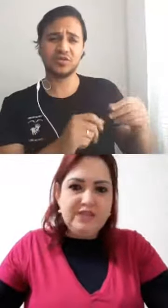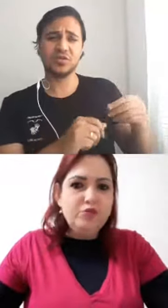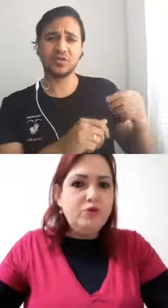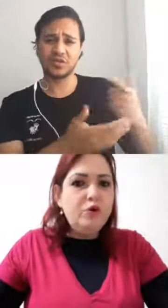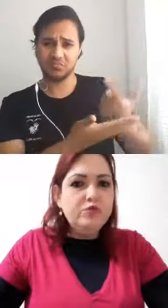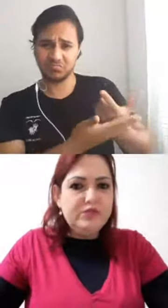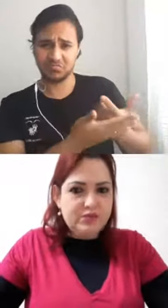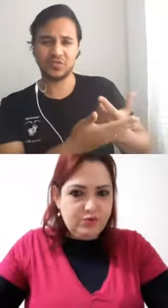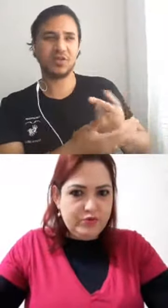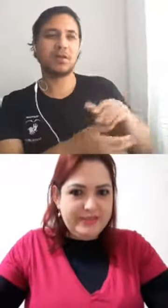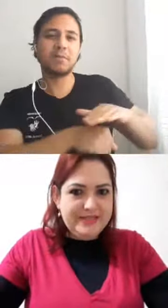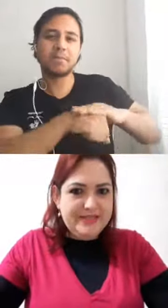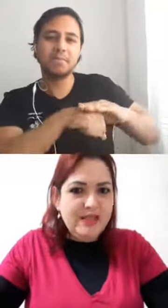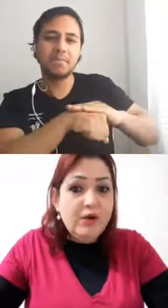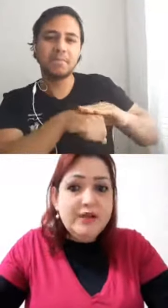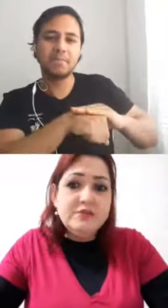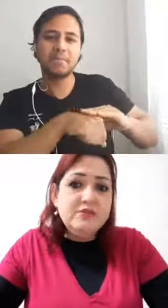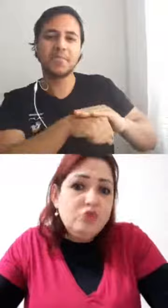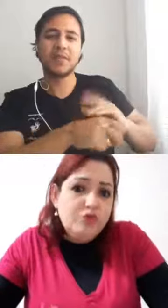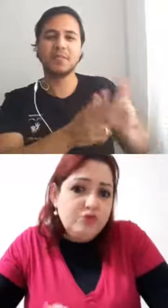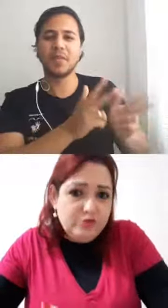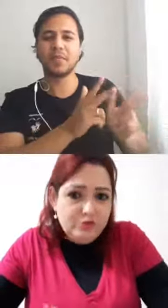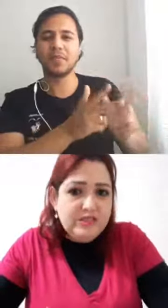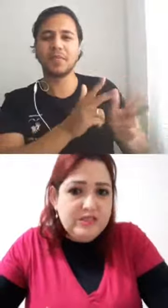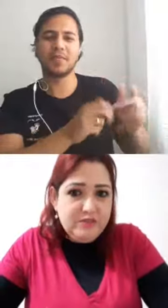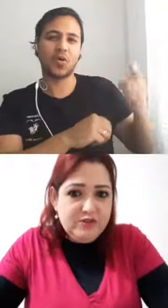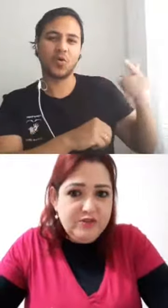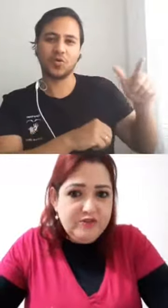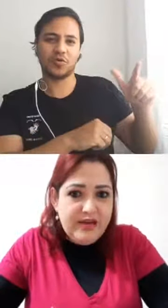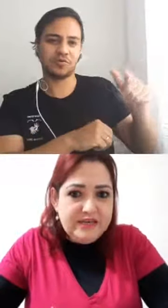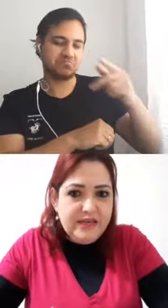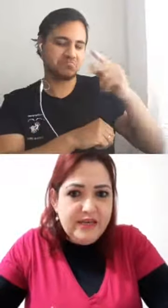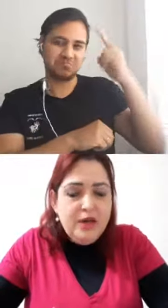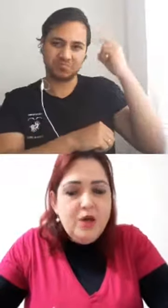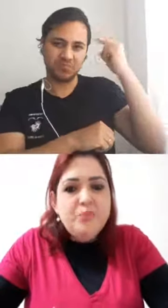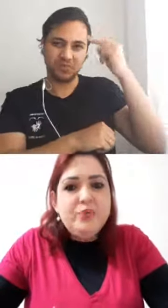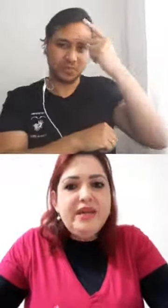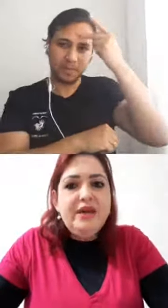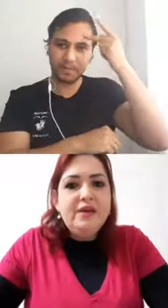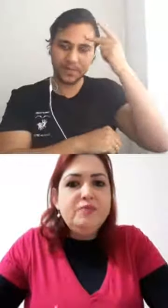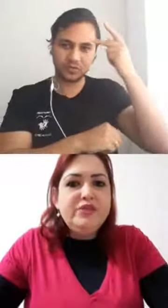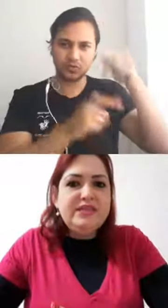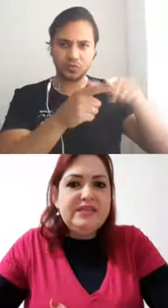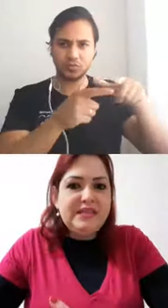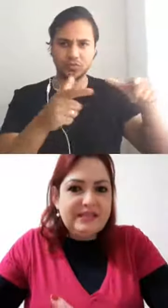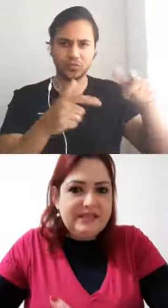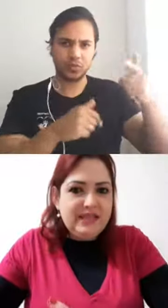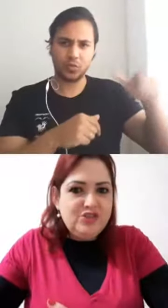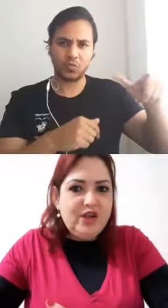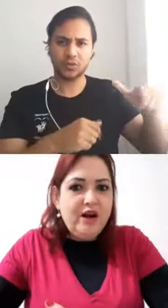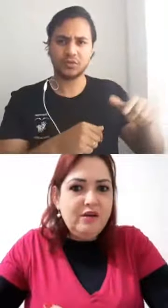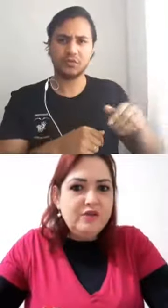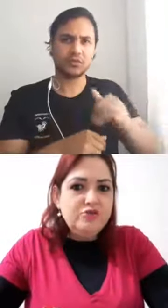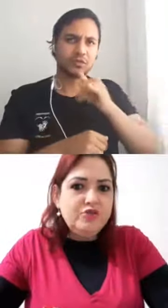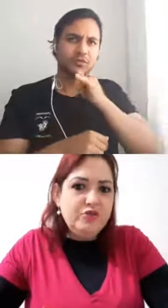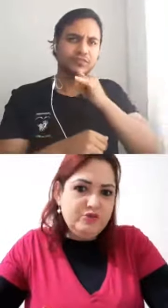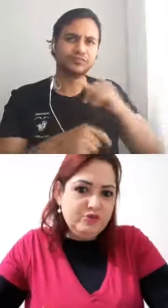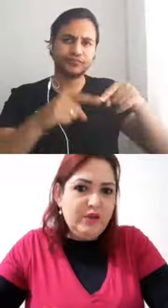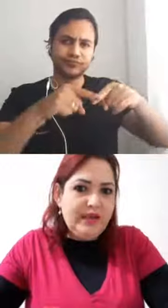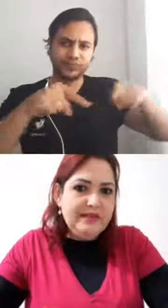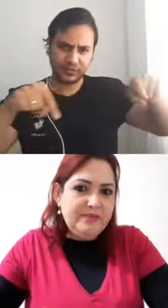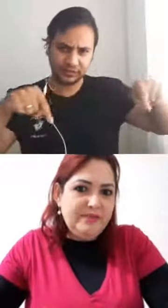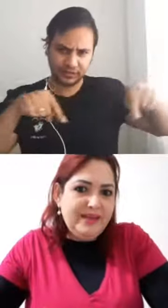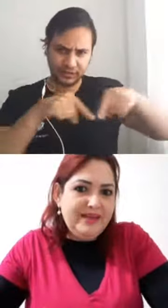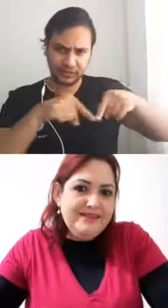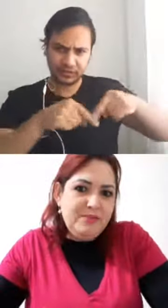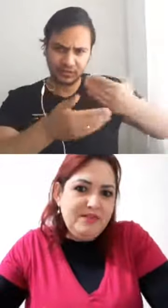conversar sobre outras coisas, iguais todas as pessoas fazem. Porque muitas vezes ali na sala de aula, os outros